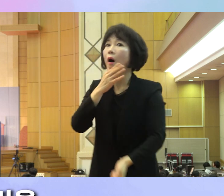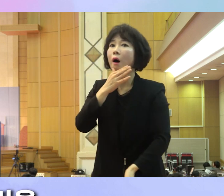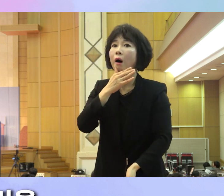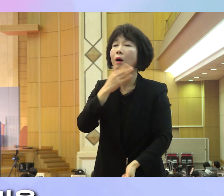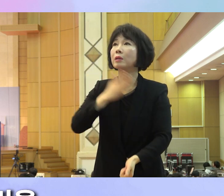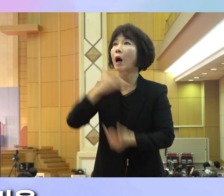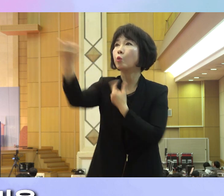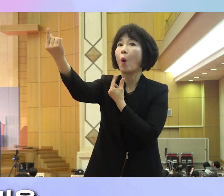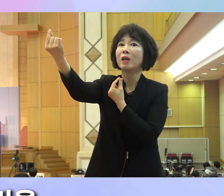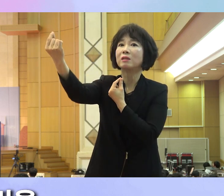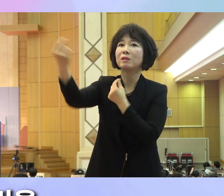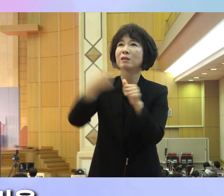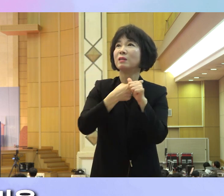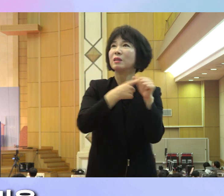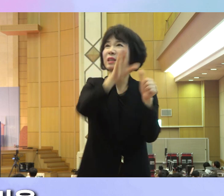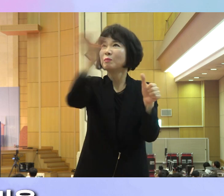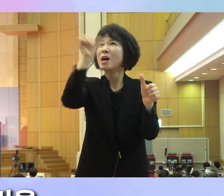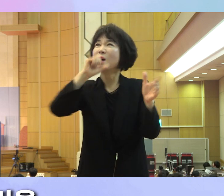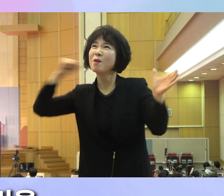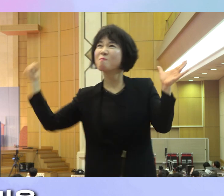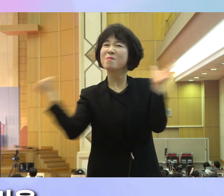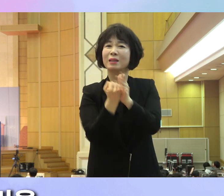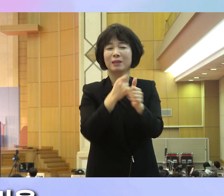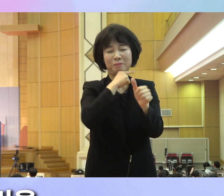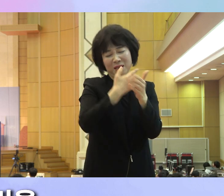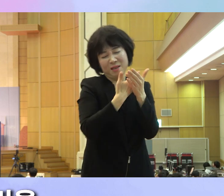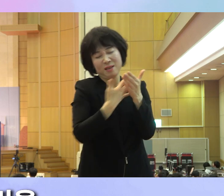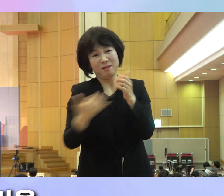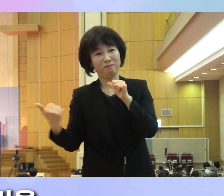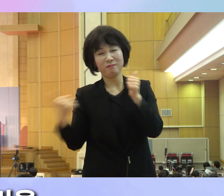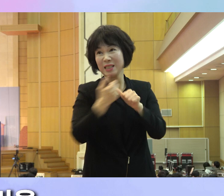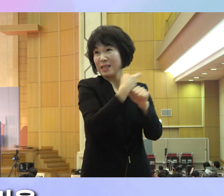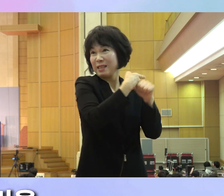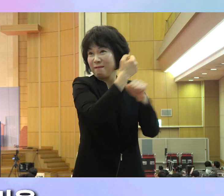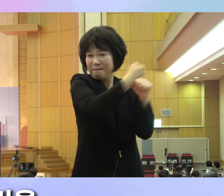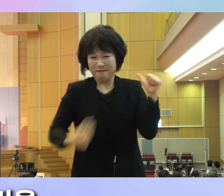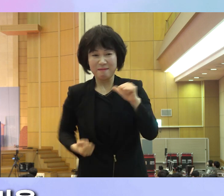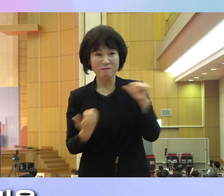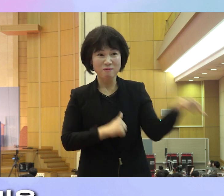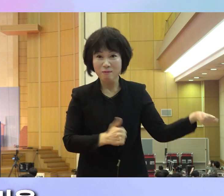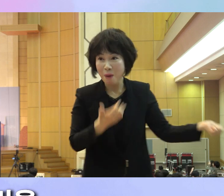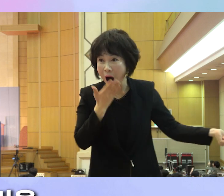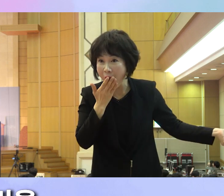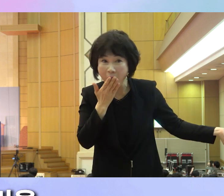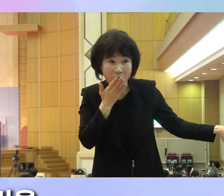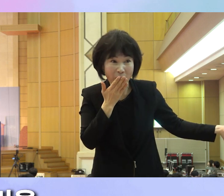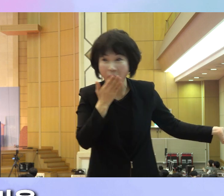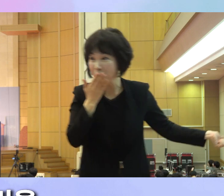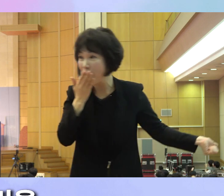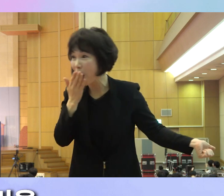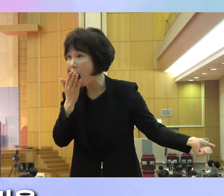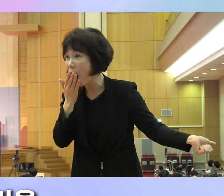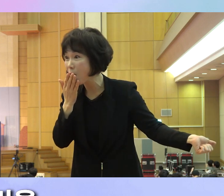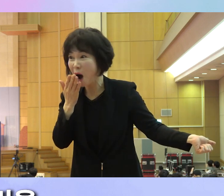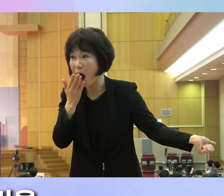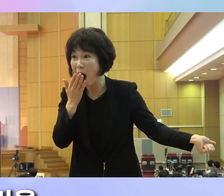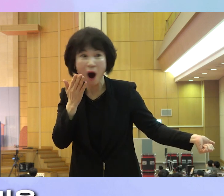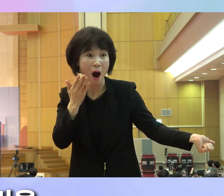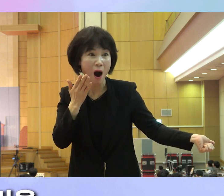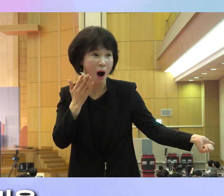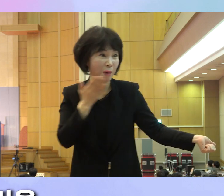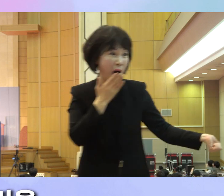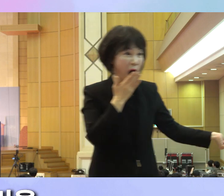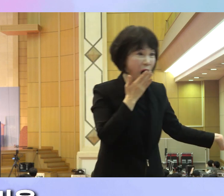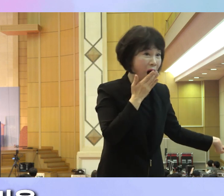못 박혀가지고 예수님처럼 피 흘리시고 육체를 갈기갈기 찢고 그리고 죽었다가 무덤 속에 들어갔다가 살면